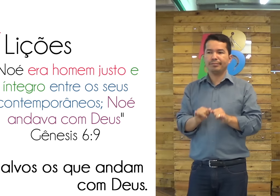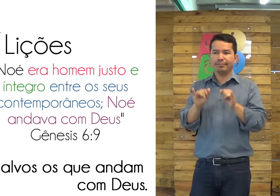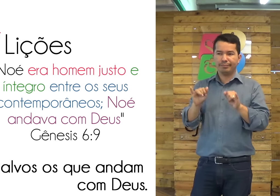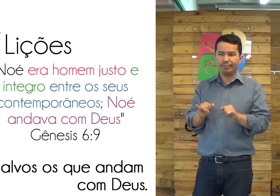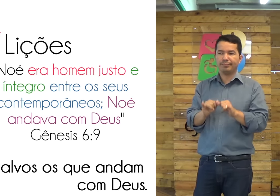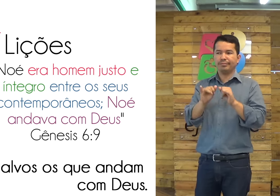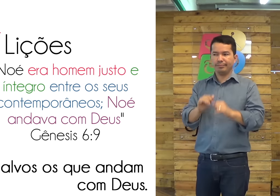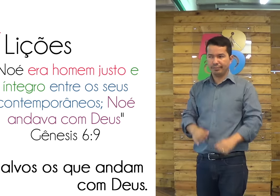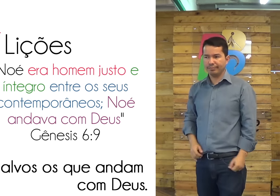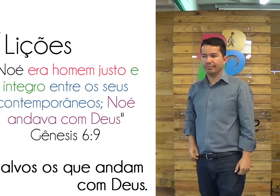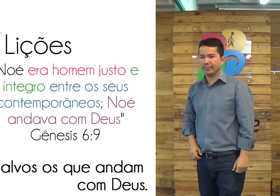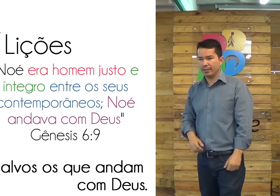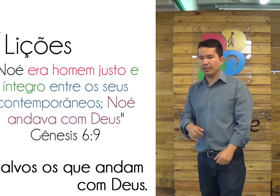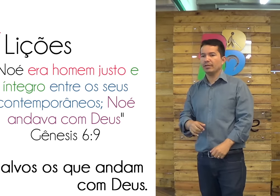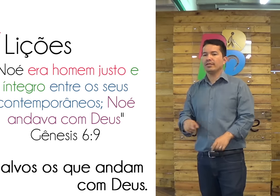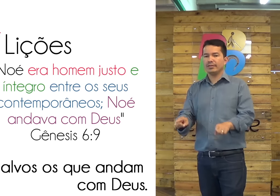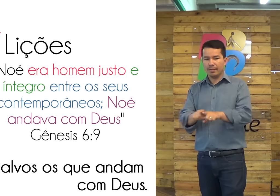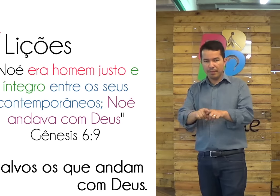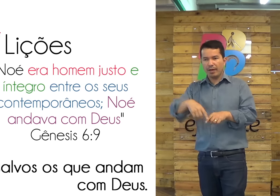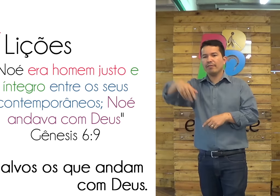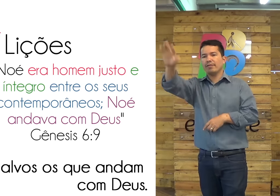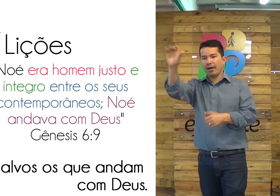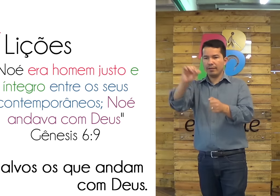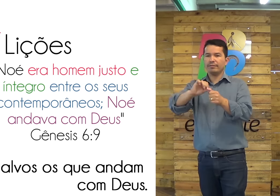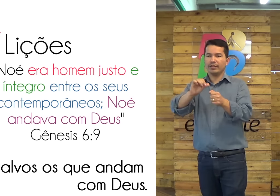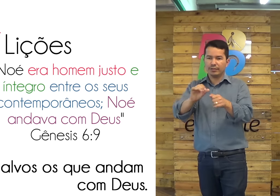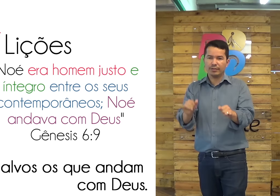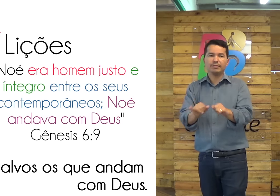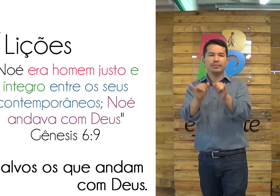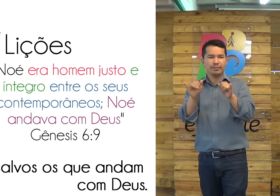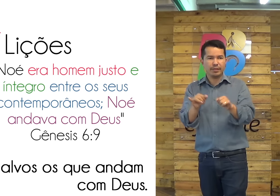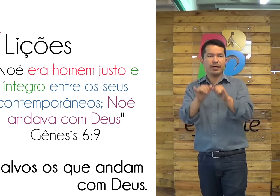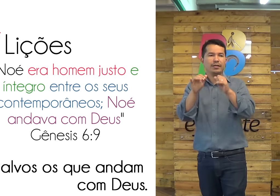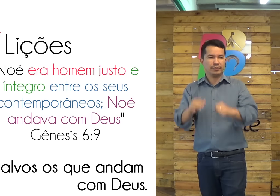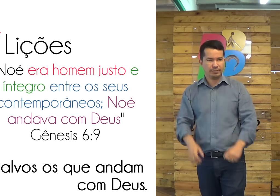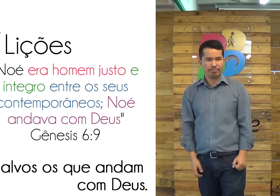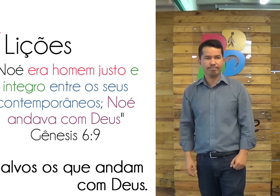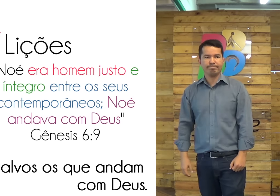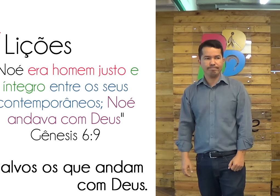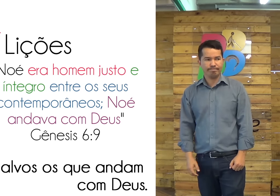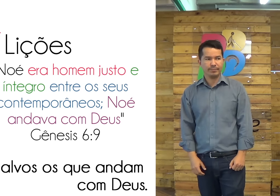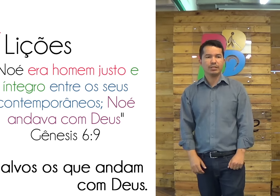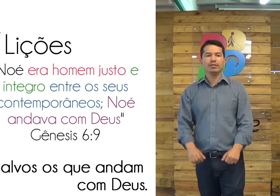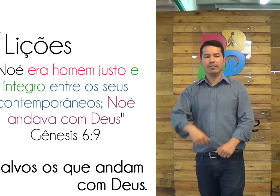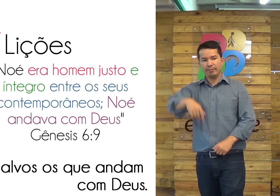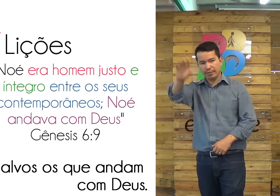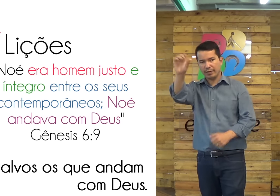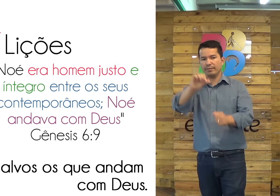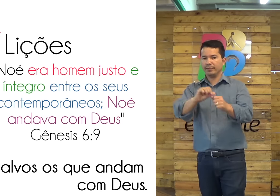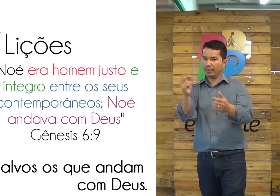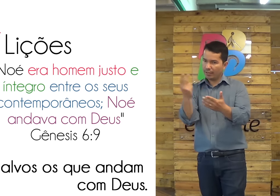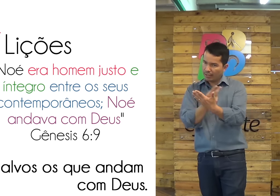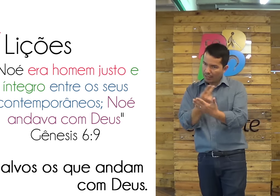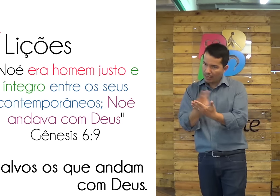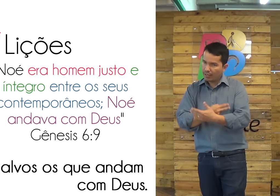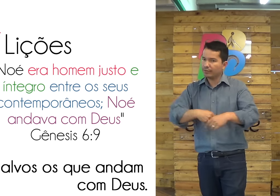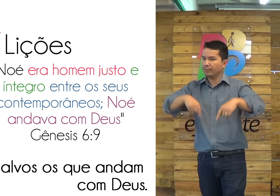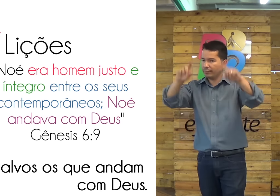vai pensar bobagem e vai fazer bobagens né vai fazer coisas